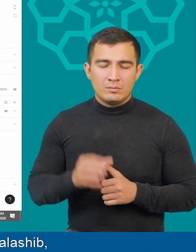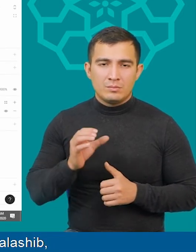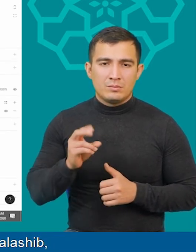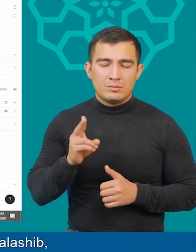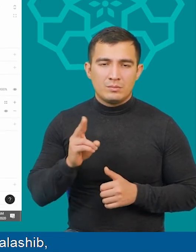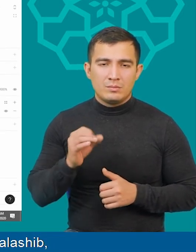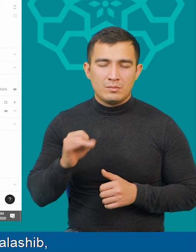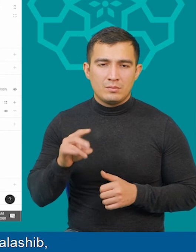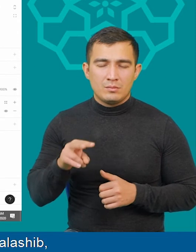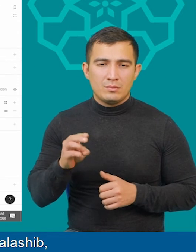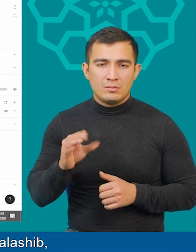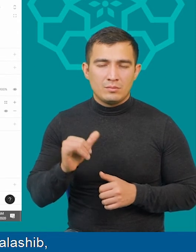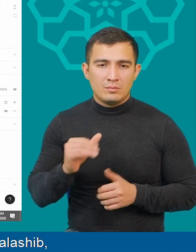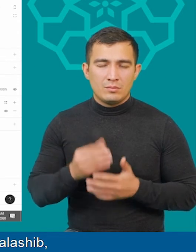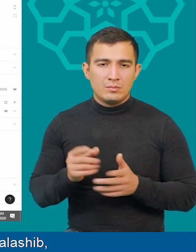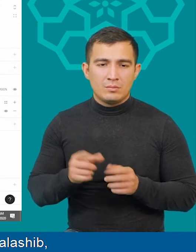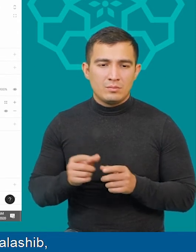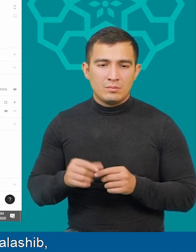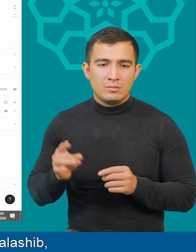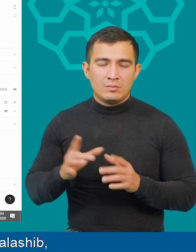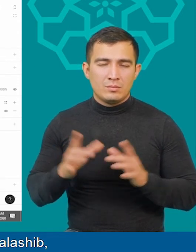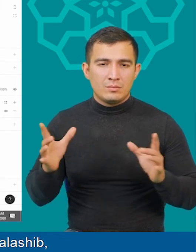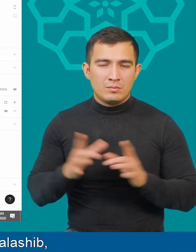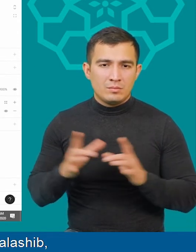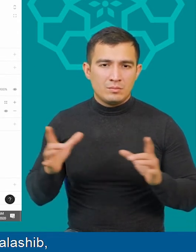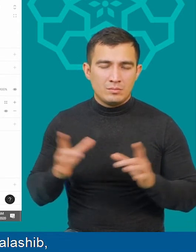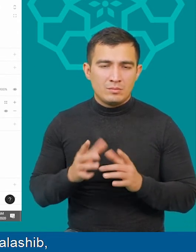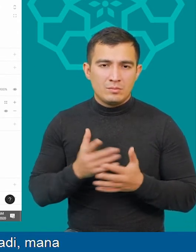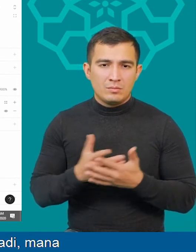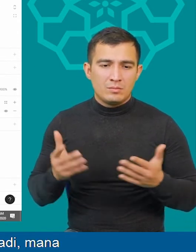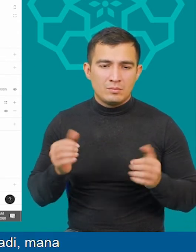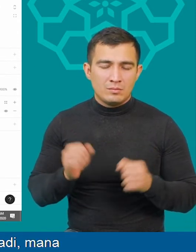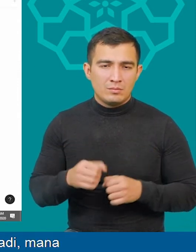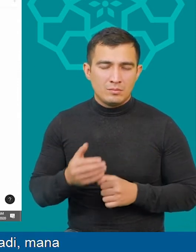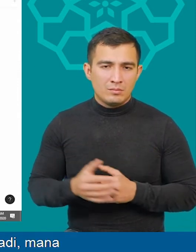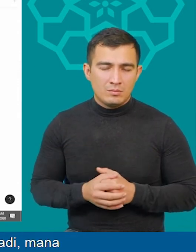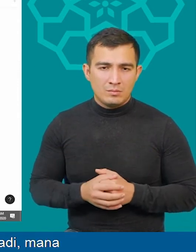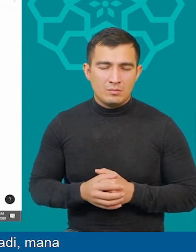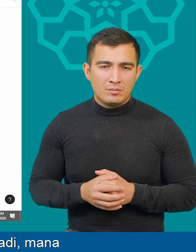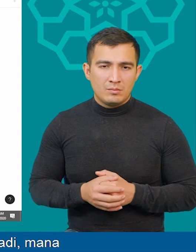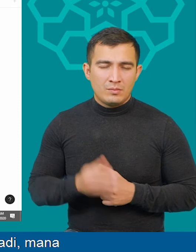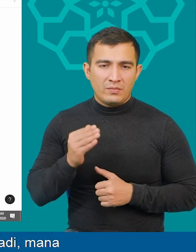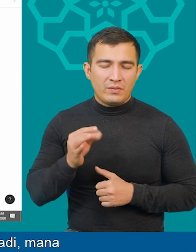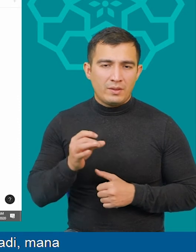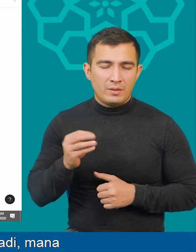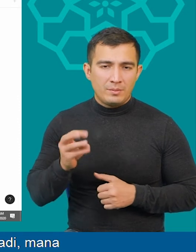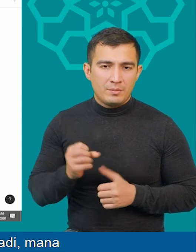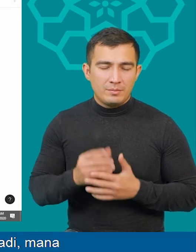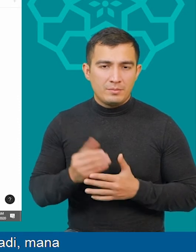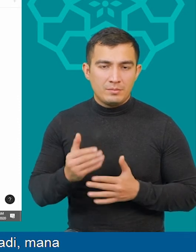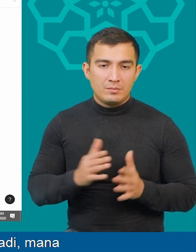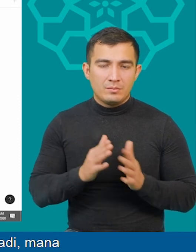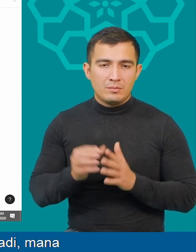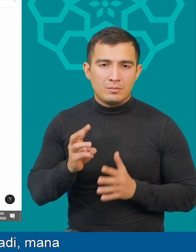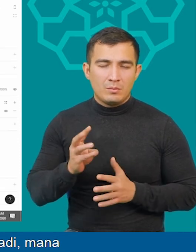bilan kattalashtirsak bo'ladi bemalol. Mana scale tool bilan normalni kattalashib kichkinalashtiradi. Frame ham.